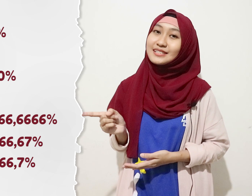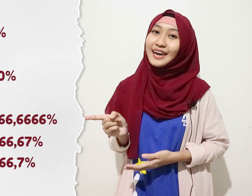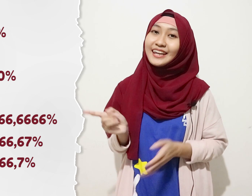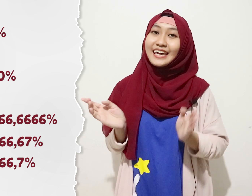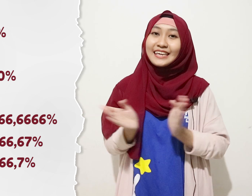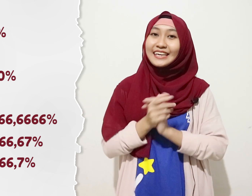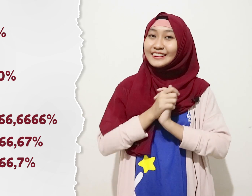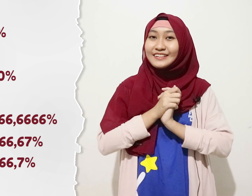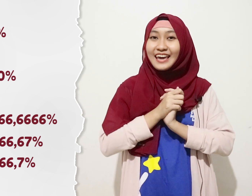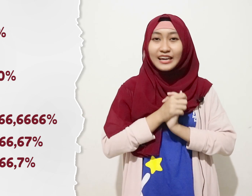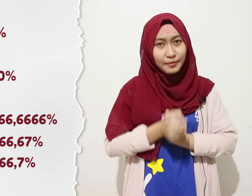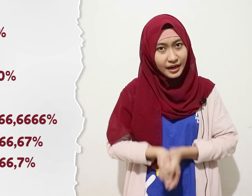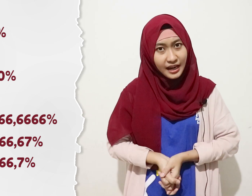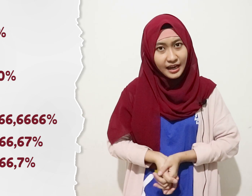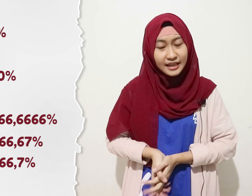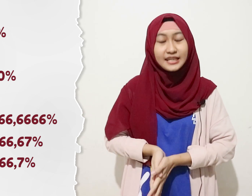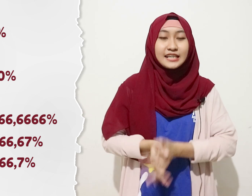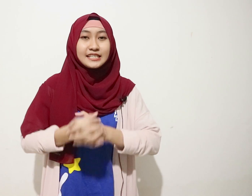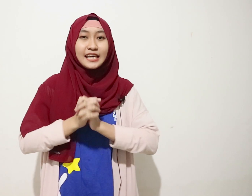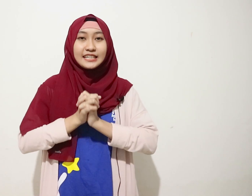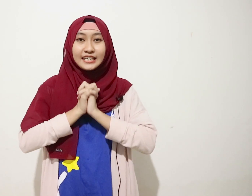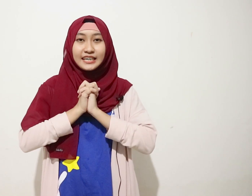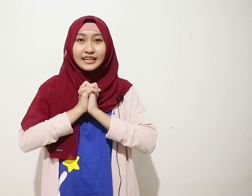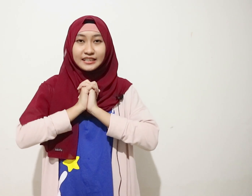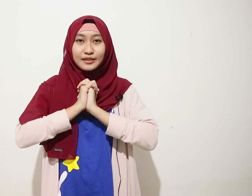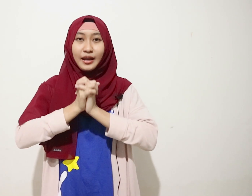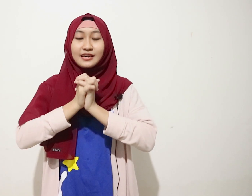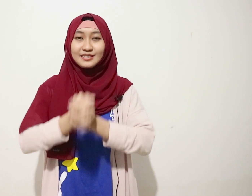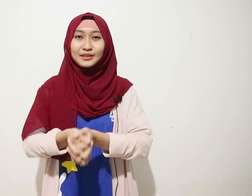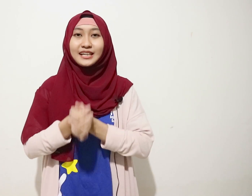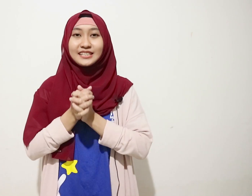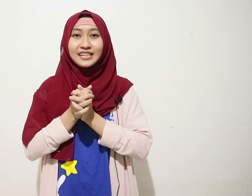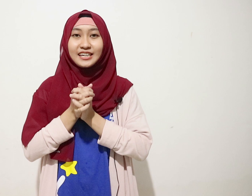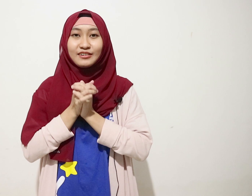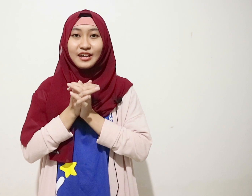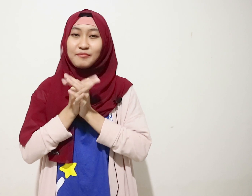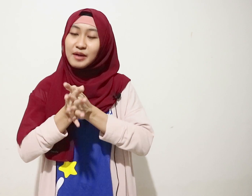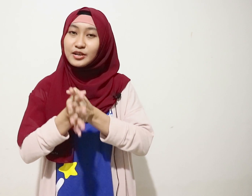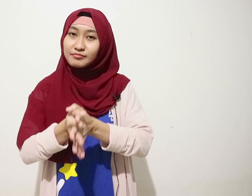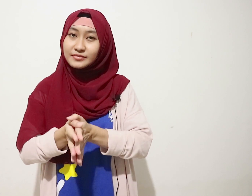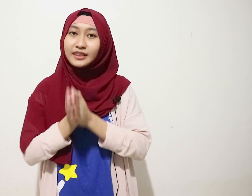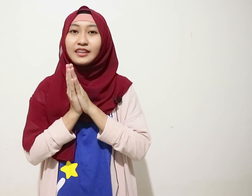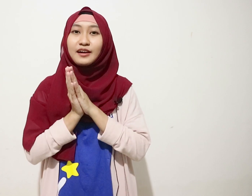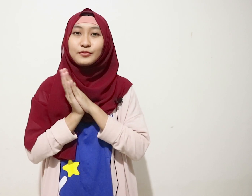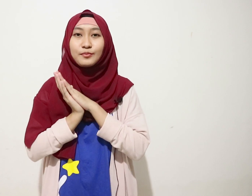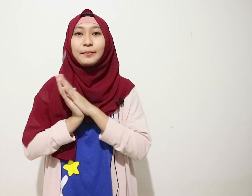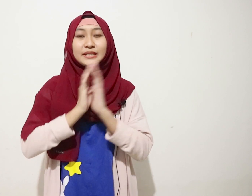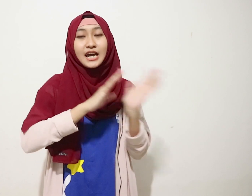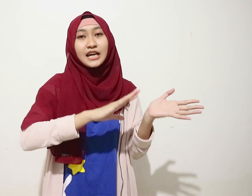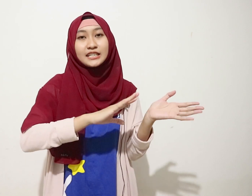266,7%. Gitu deh, gampang kan? Jadi gimana? Sahabat Kinanci, udah paham belum tentang perubahan pecahan